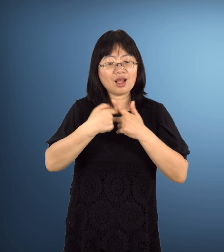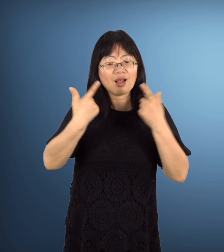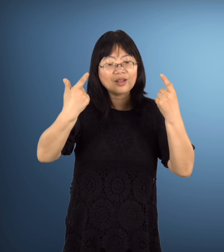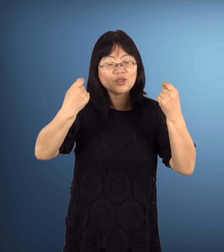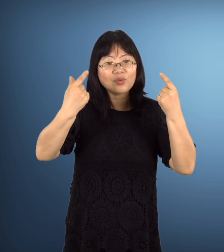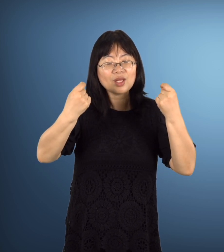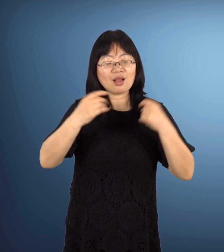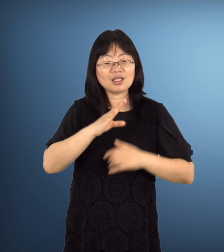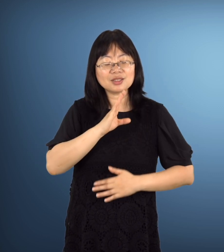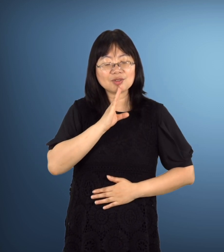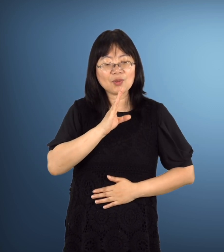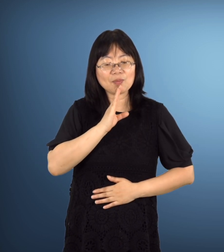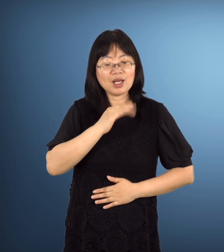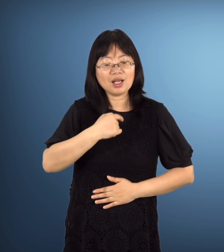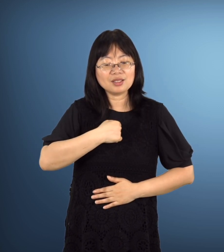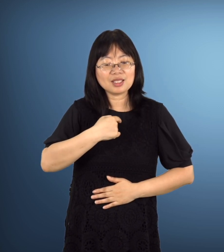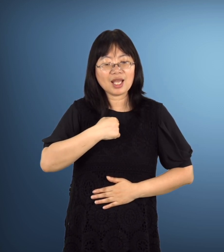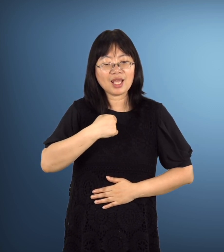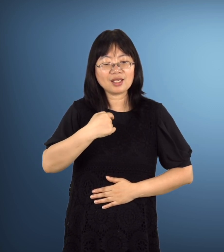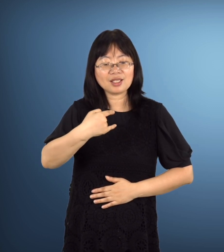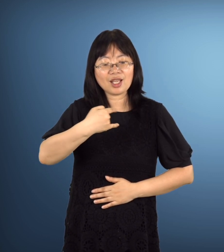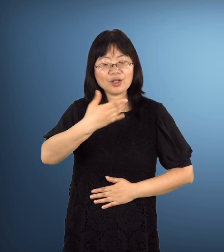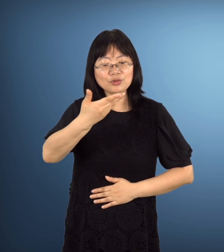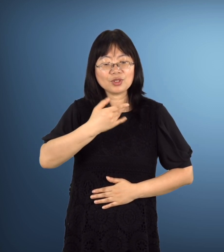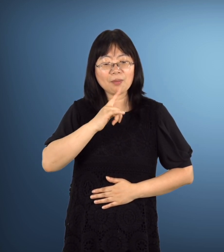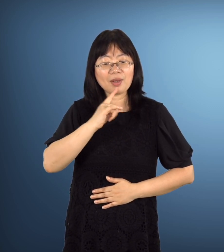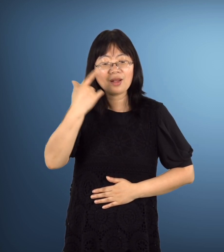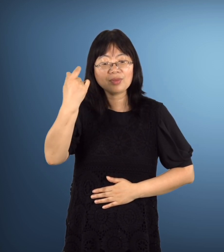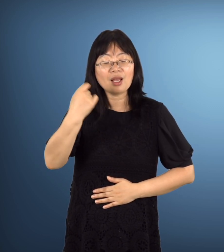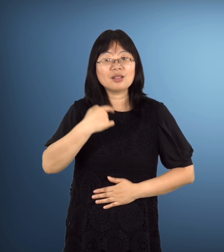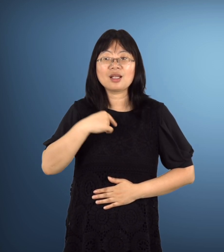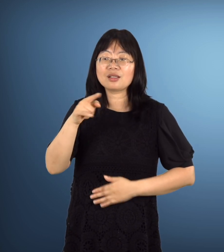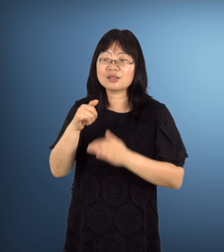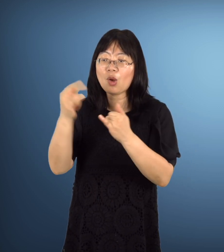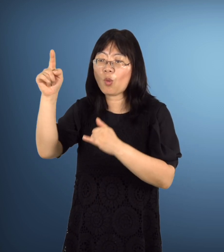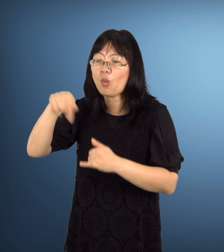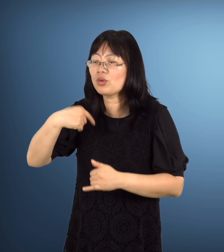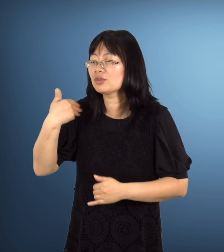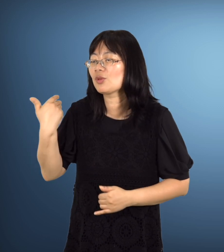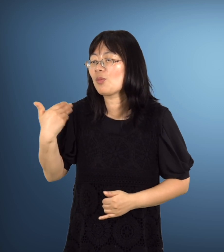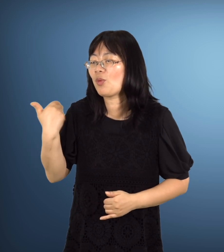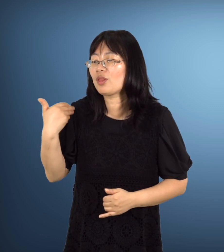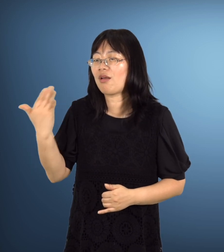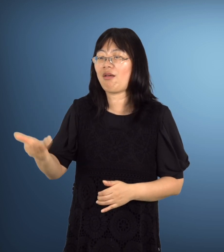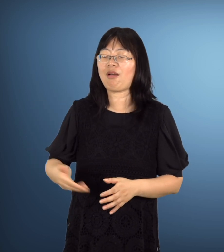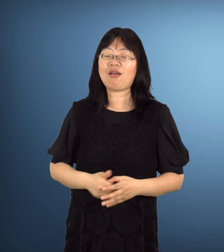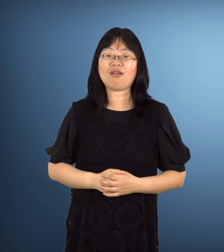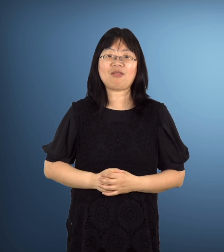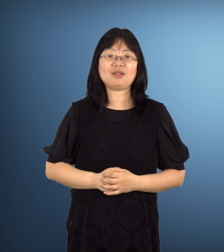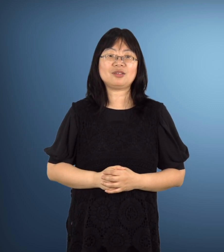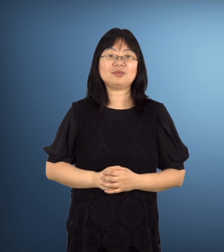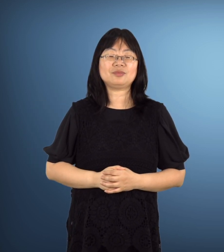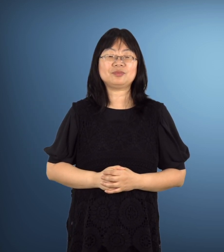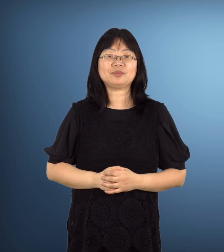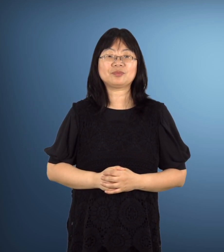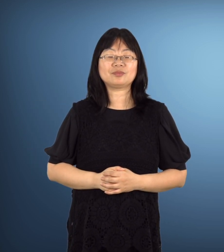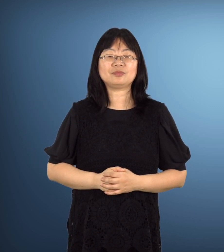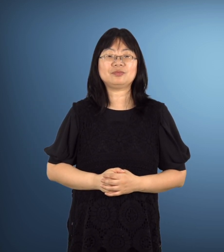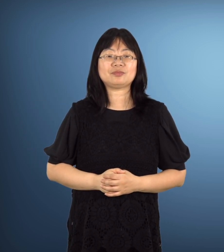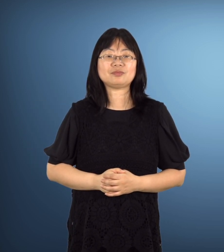아시고 전부 자기에게 하시는 말씀이었대요. 난 그 사람이 온지도 몰라요.